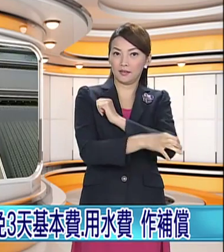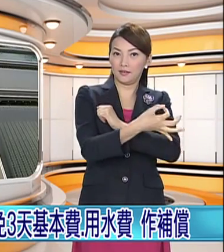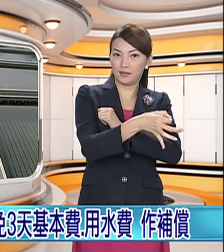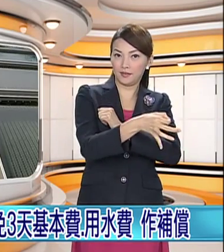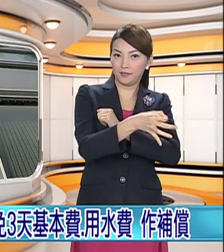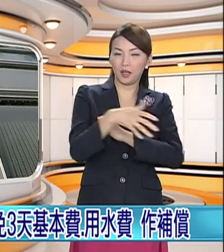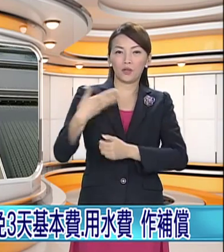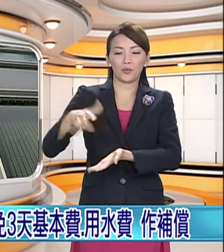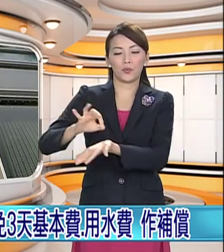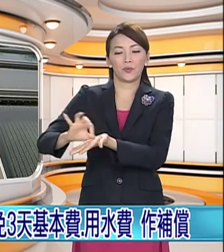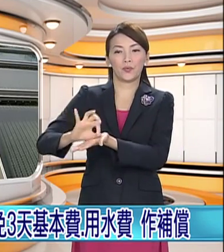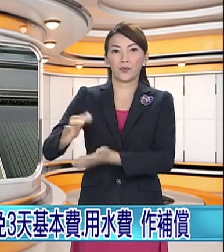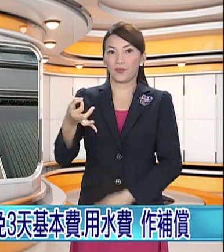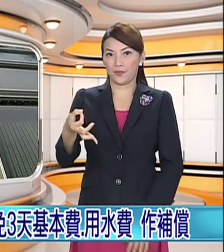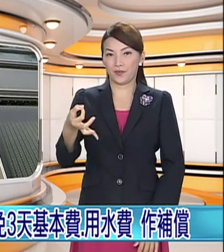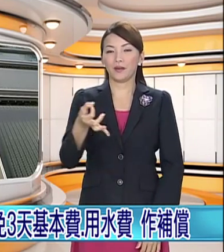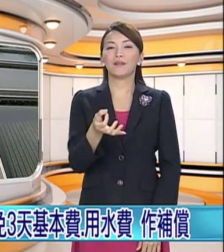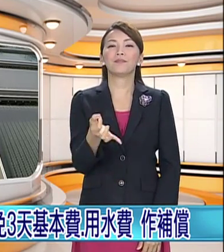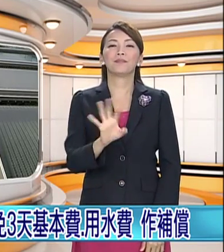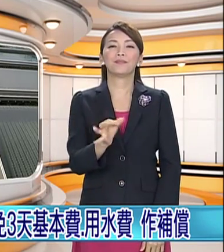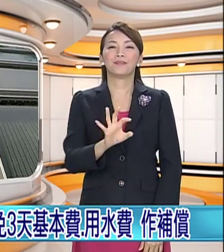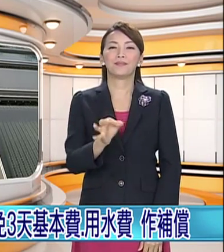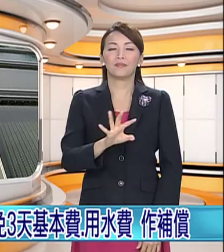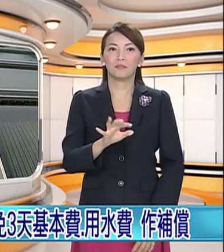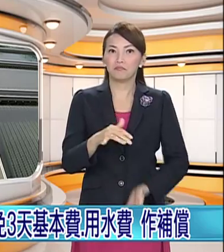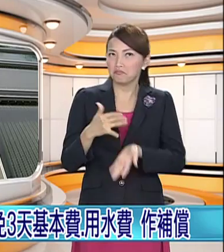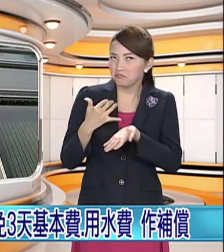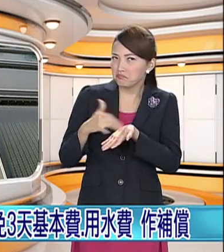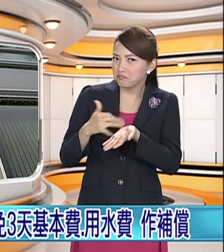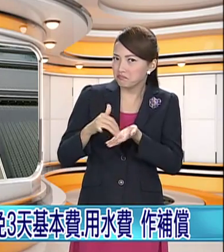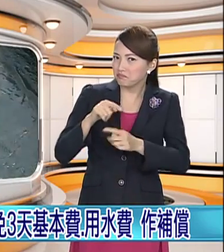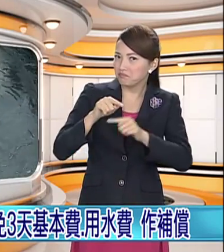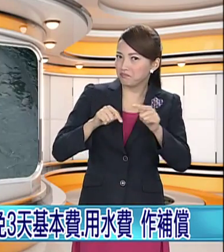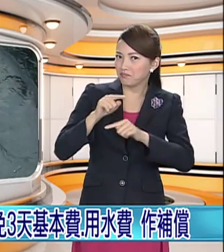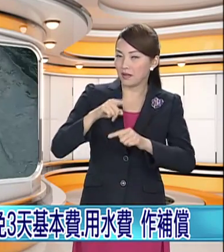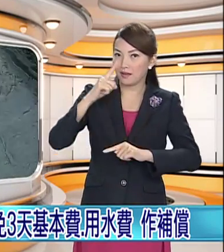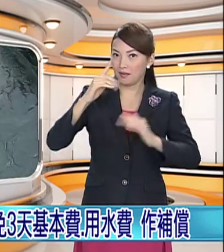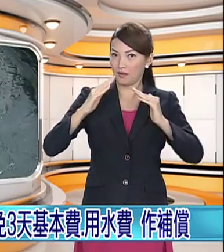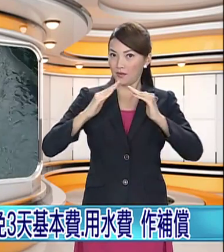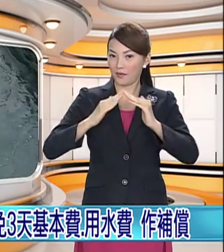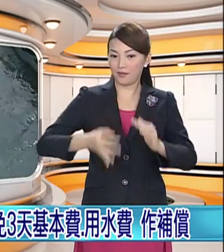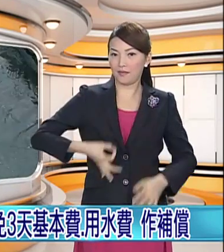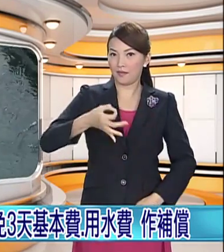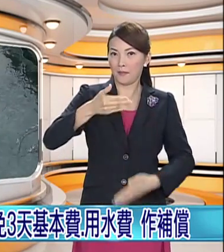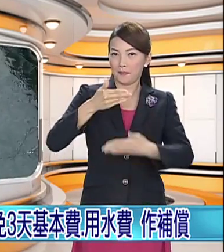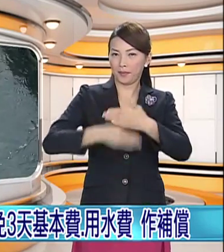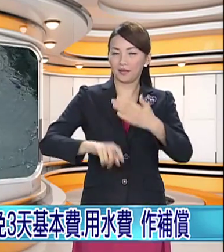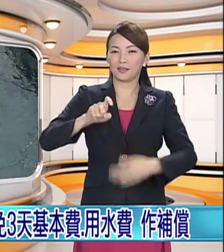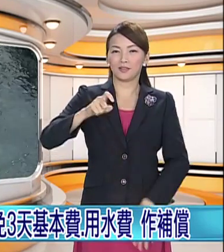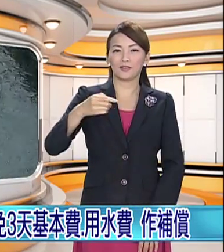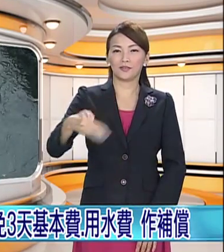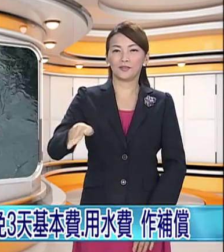本费和用水费来作为补偿，平均每一户可以减少19块钱。